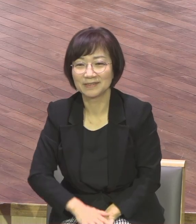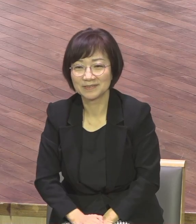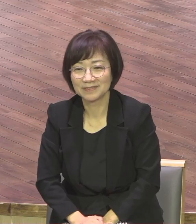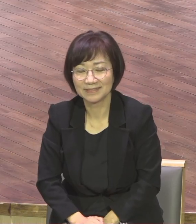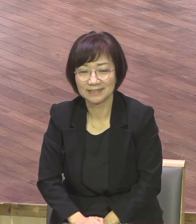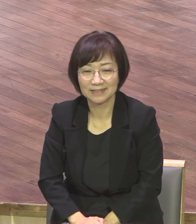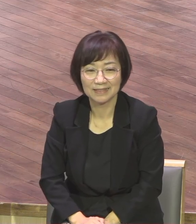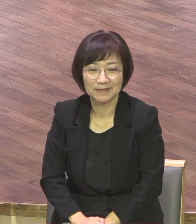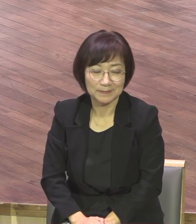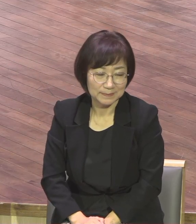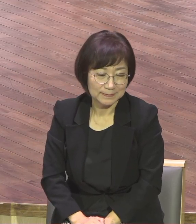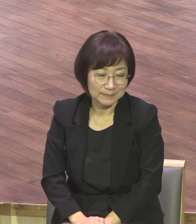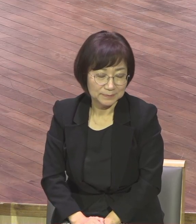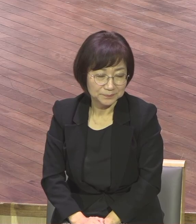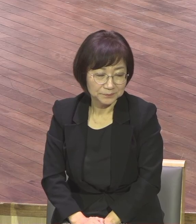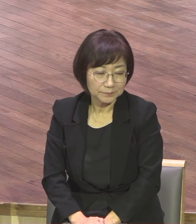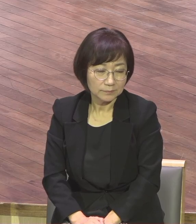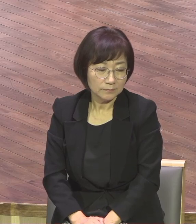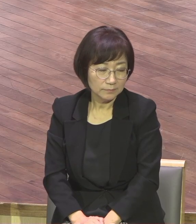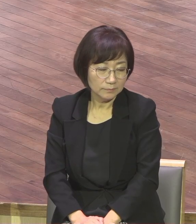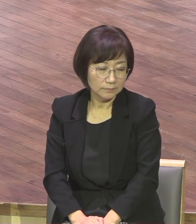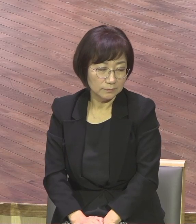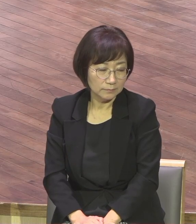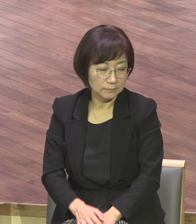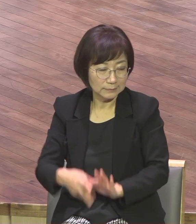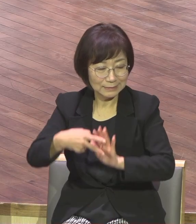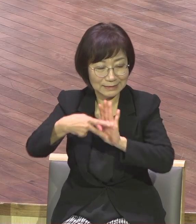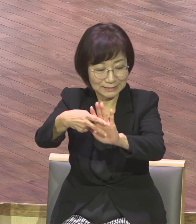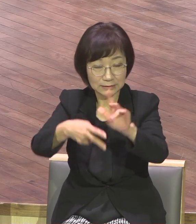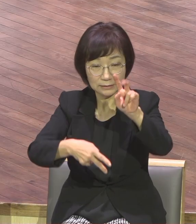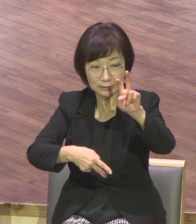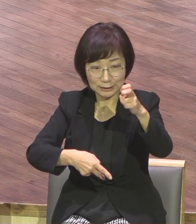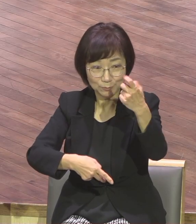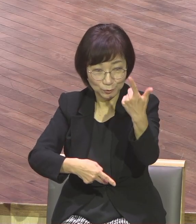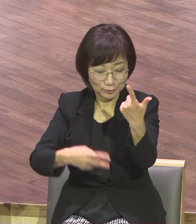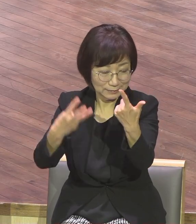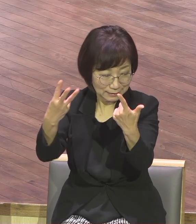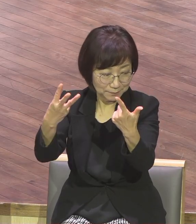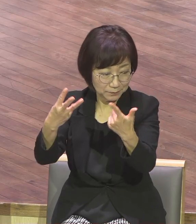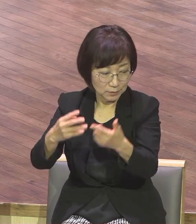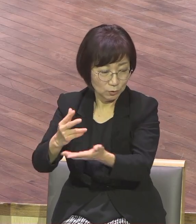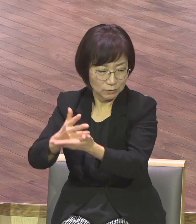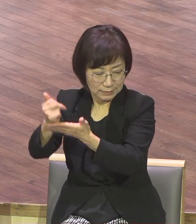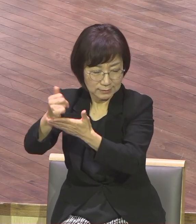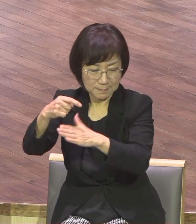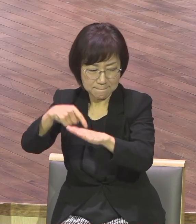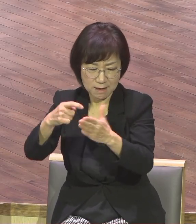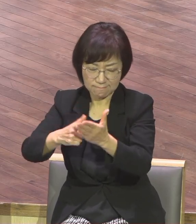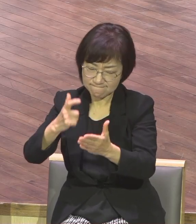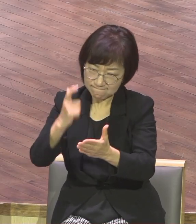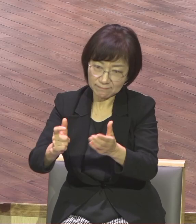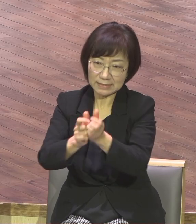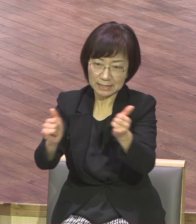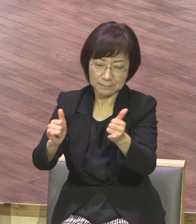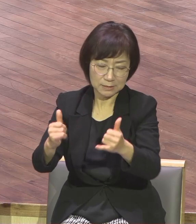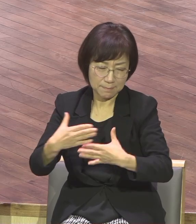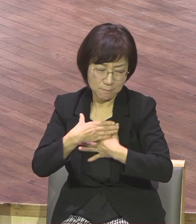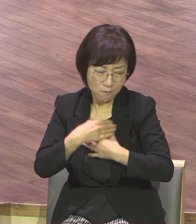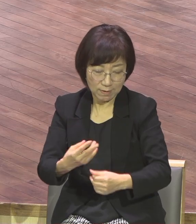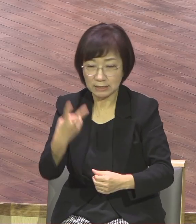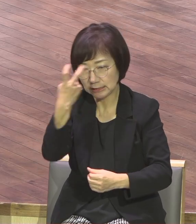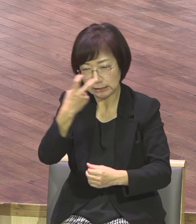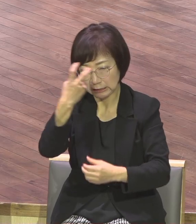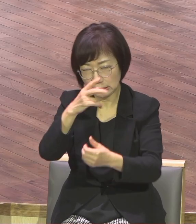이사야 26장 3절에 보면 주께서 심지가 견고한 자를 평강하고 평강하도록 지키시리니 이는 그가